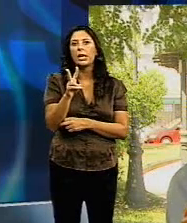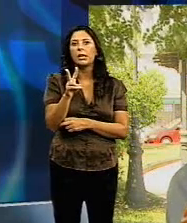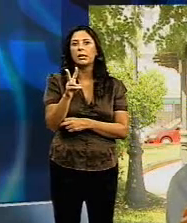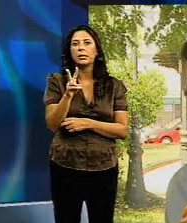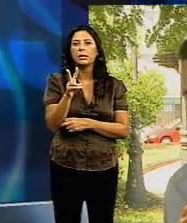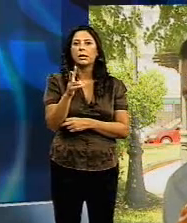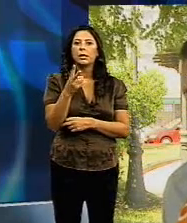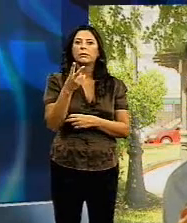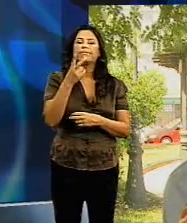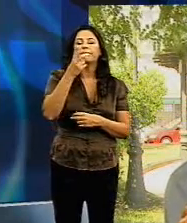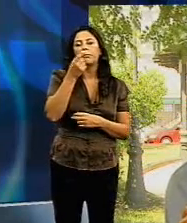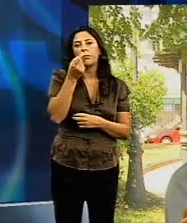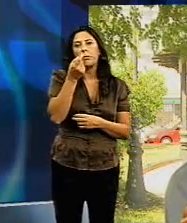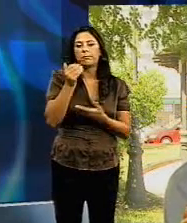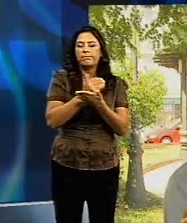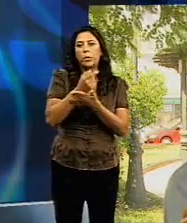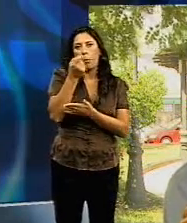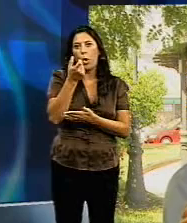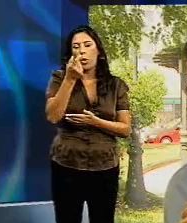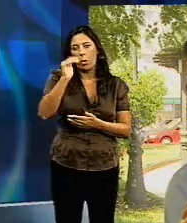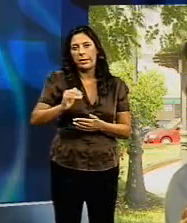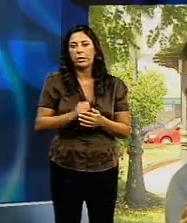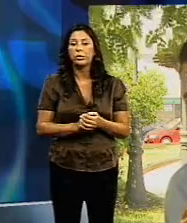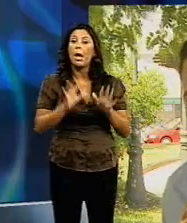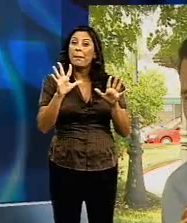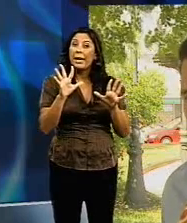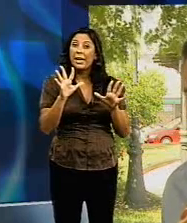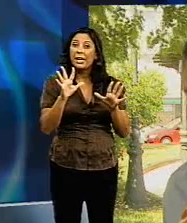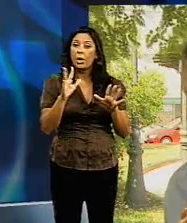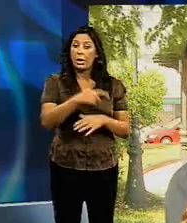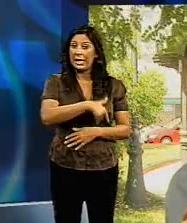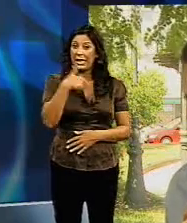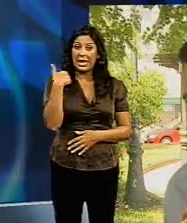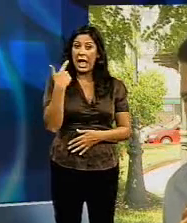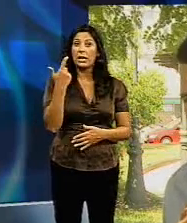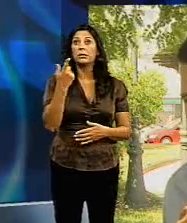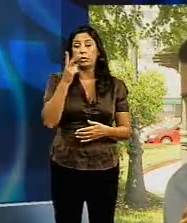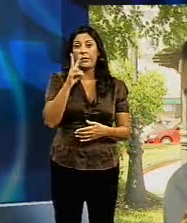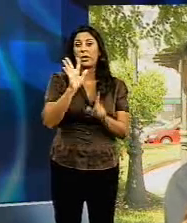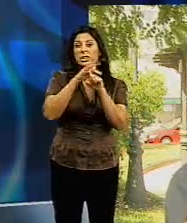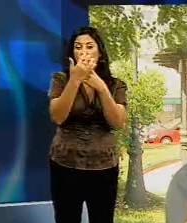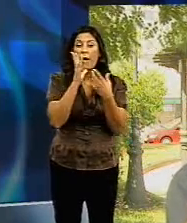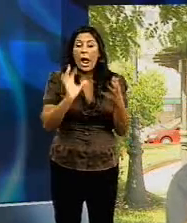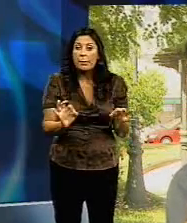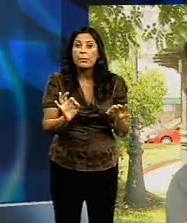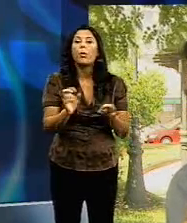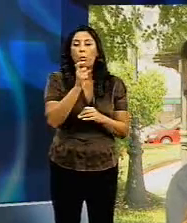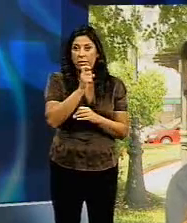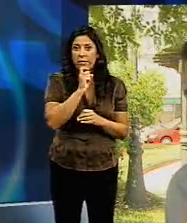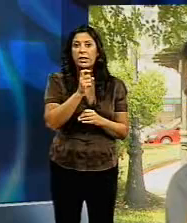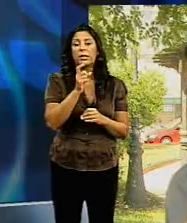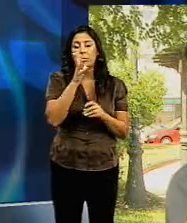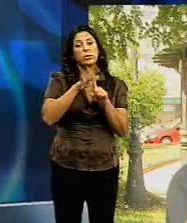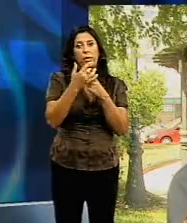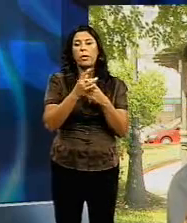con menor ocupación, pero en definitiva, entendiendo en el contexto tan difícil en el que nos vemos, con una situación tan